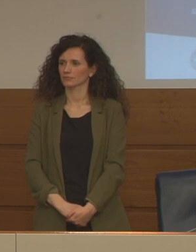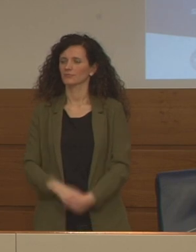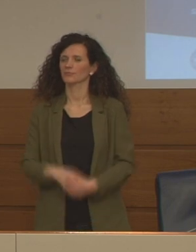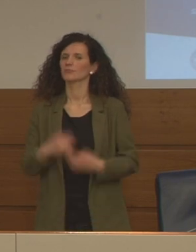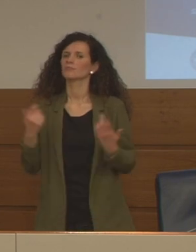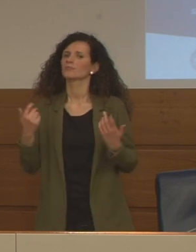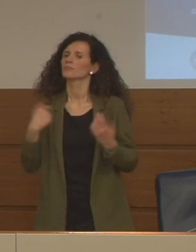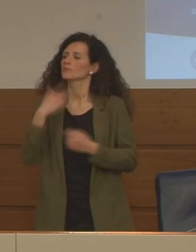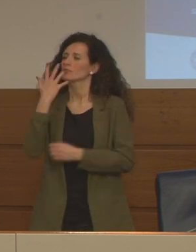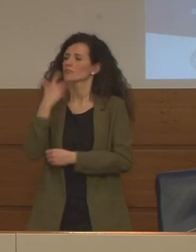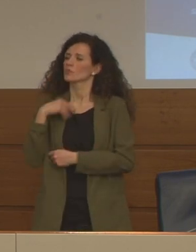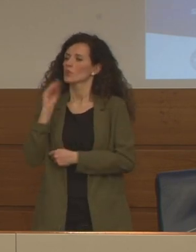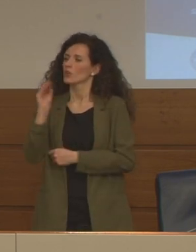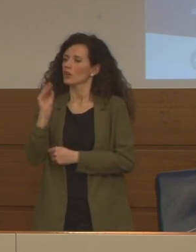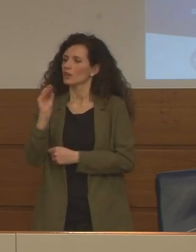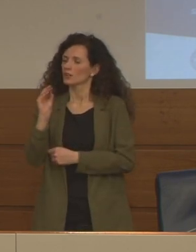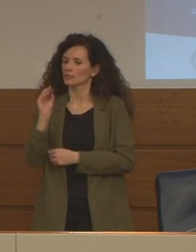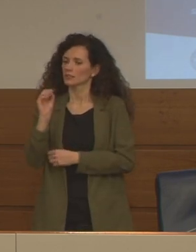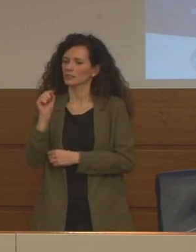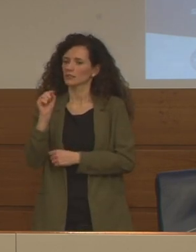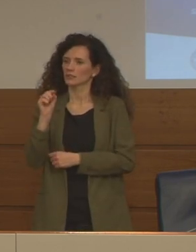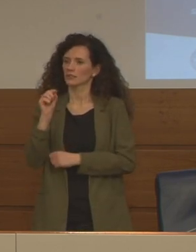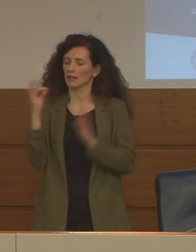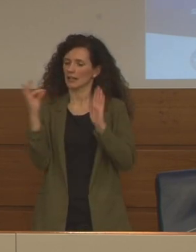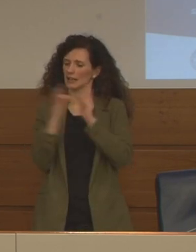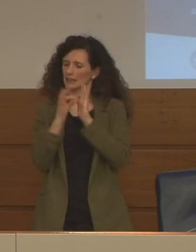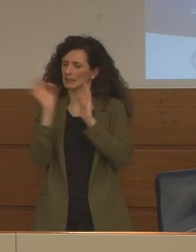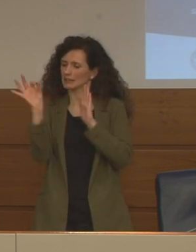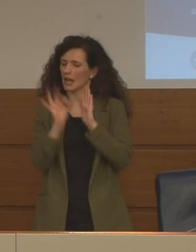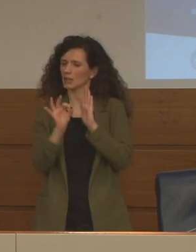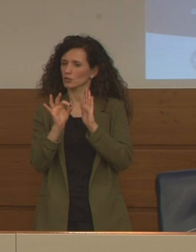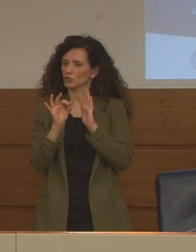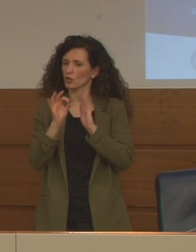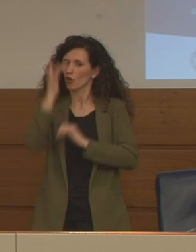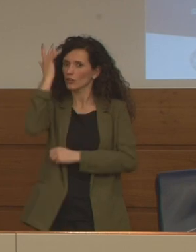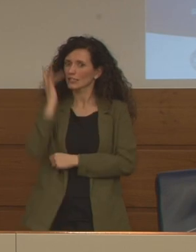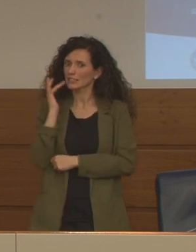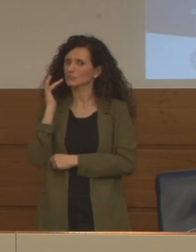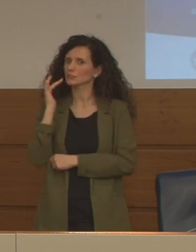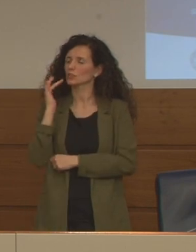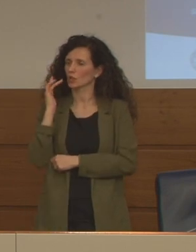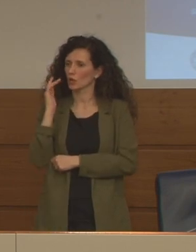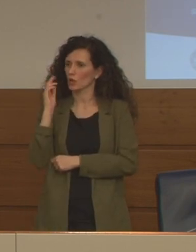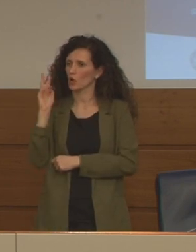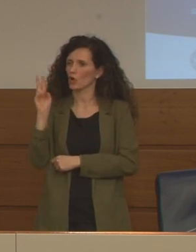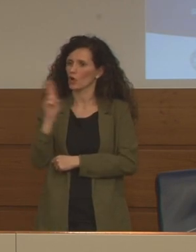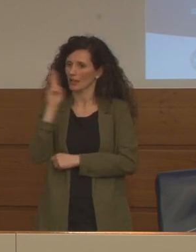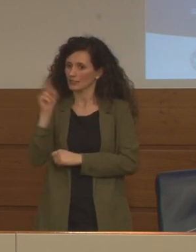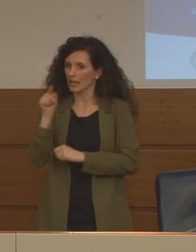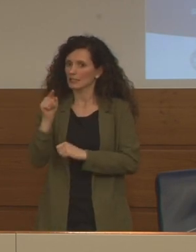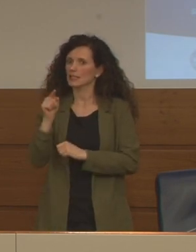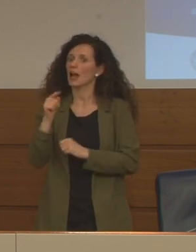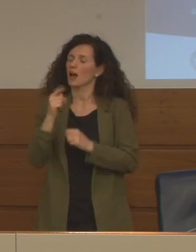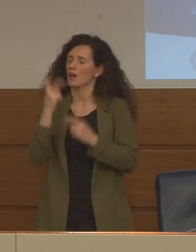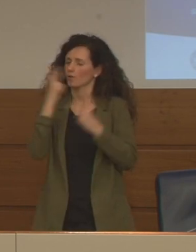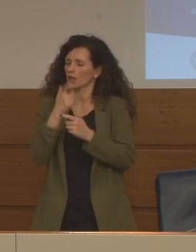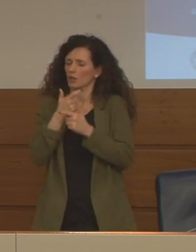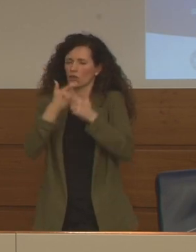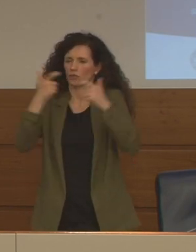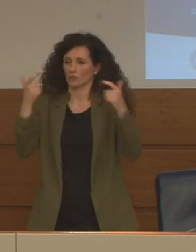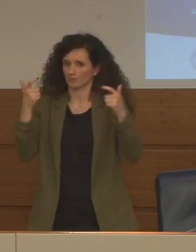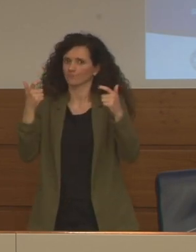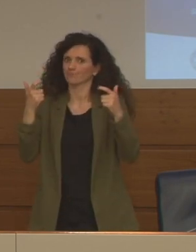volevo chiedere sul tasso di letalità che continua a essere altissimo a che cosa lo